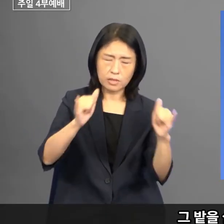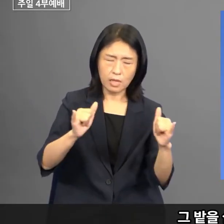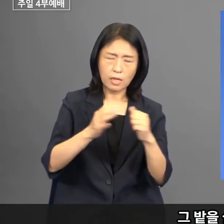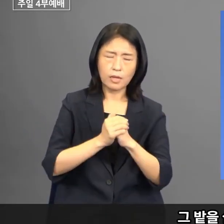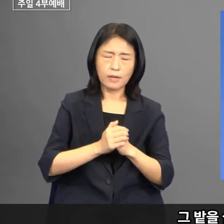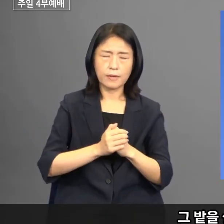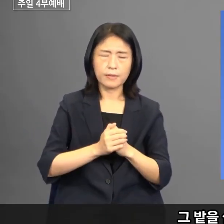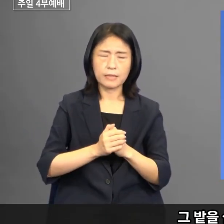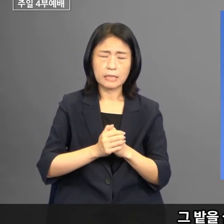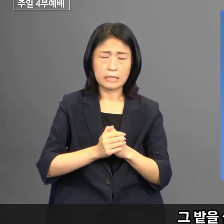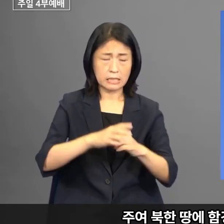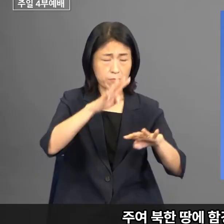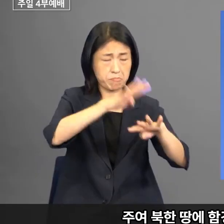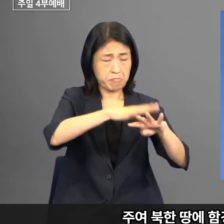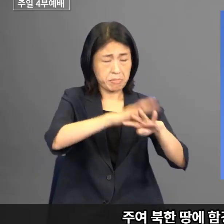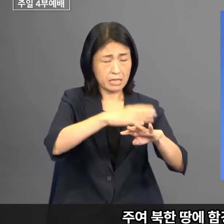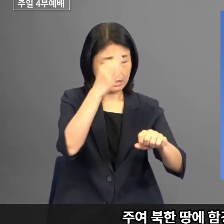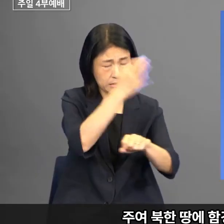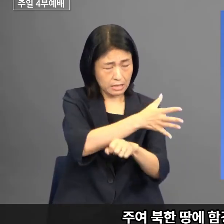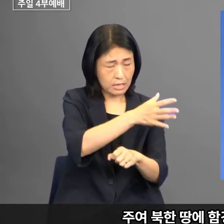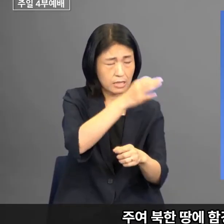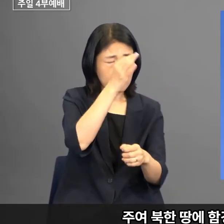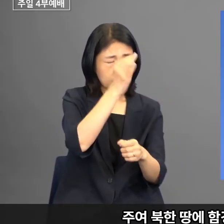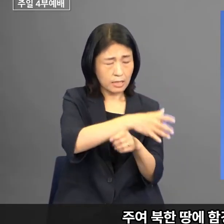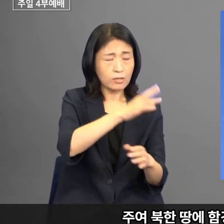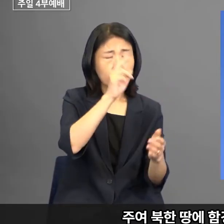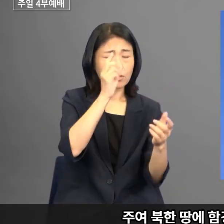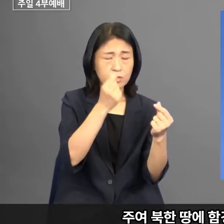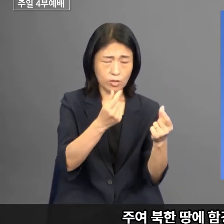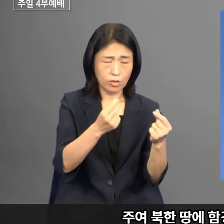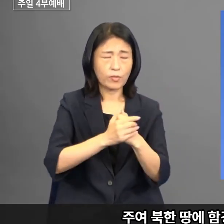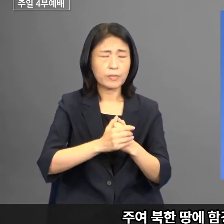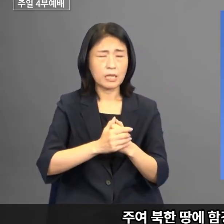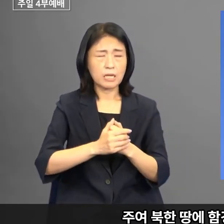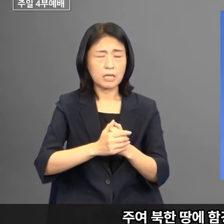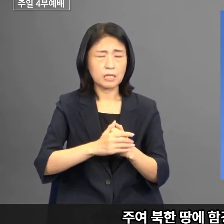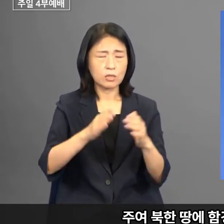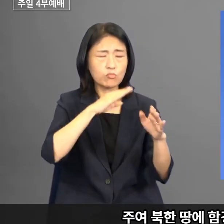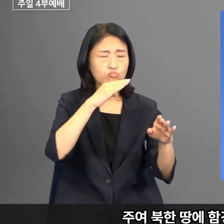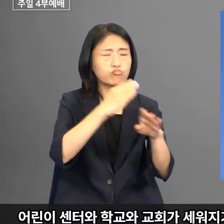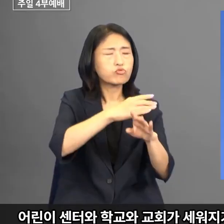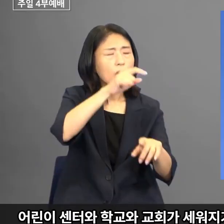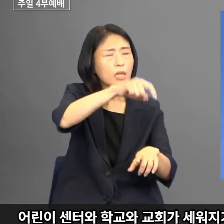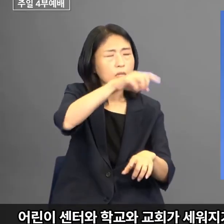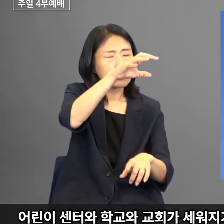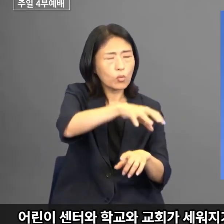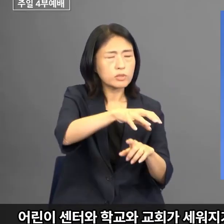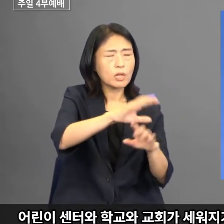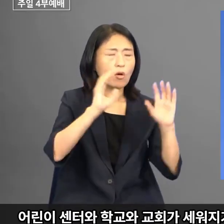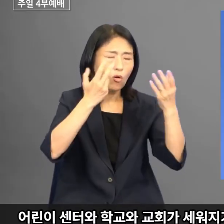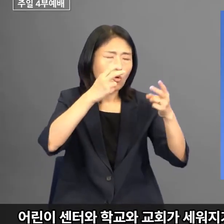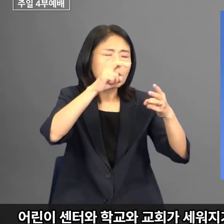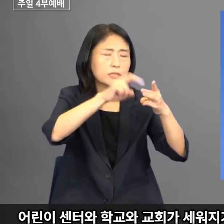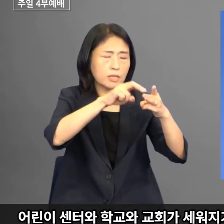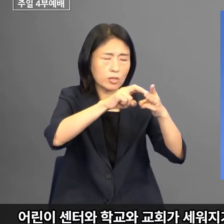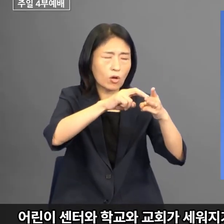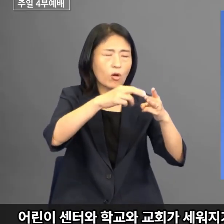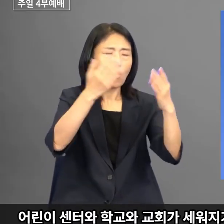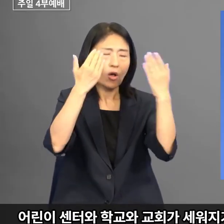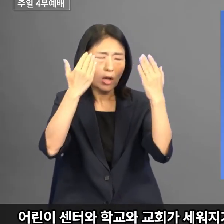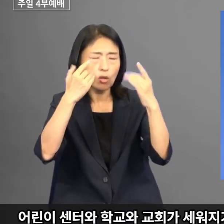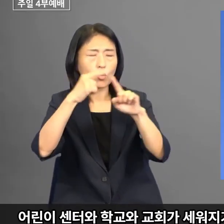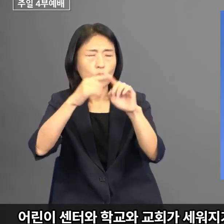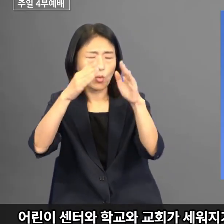그 밭을 살 것입니다. 주여 북한 땅에 함경북도에 그 땅 가운데 어린이 센터와 학교와